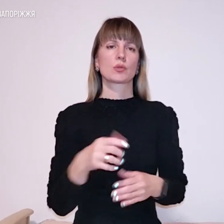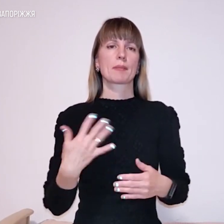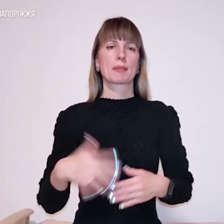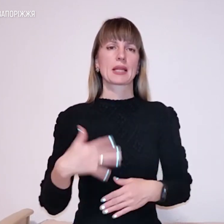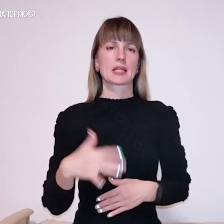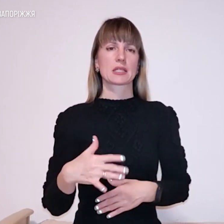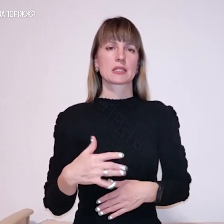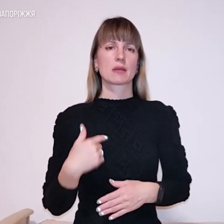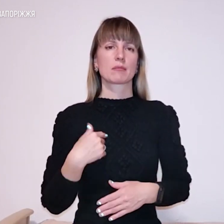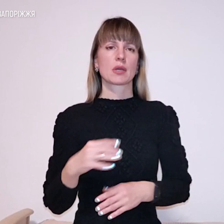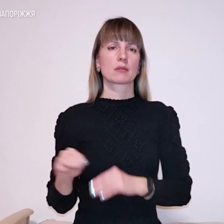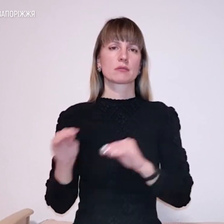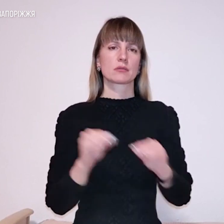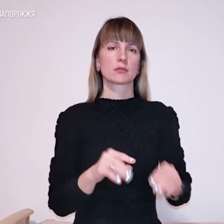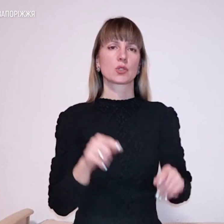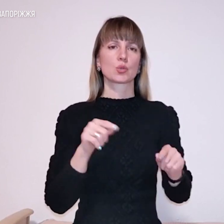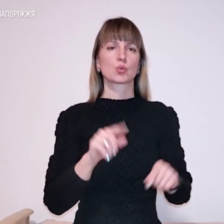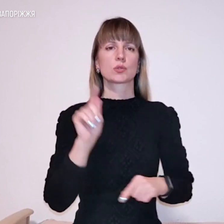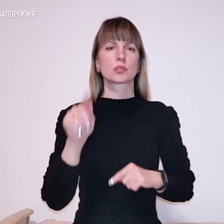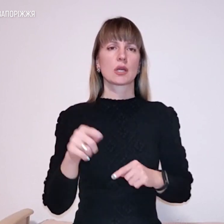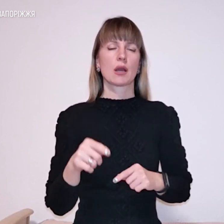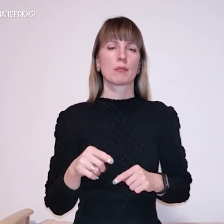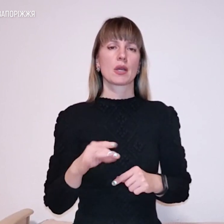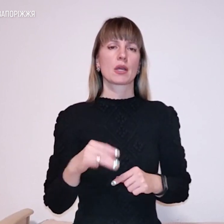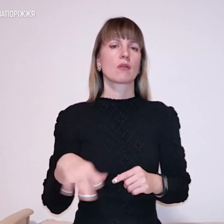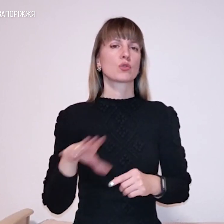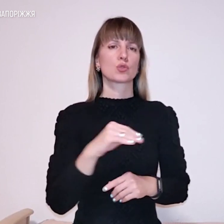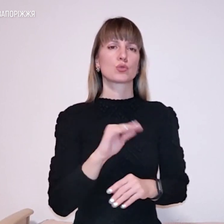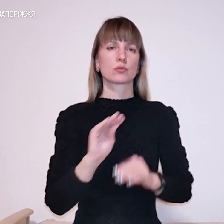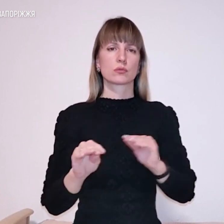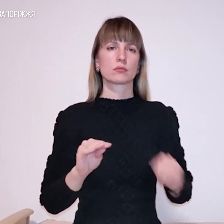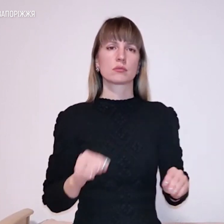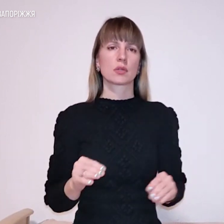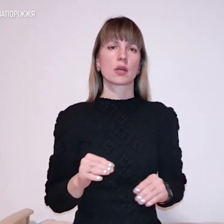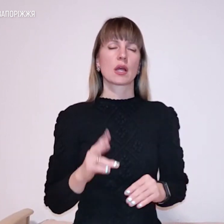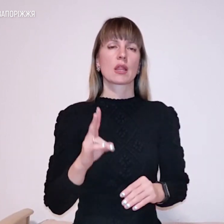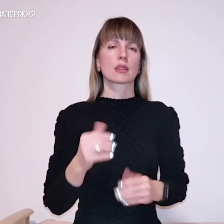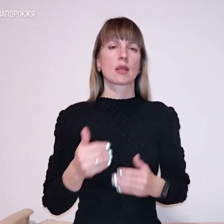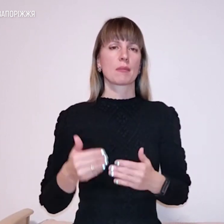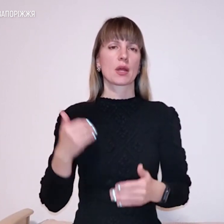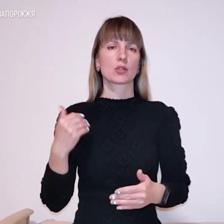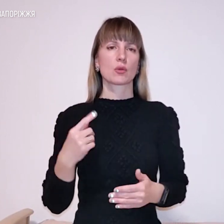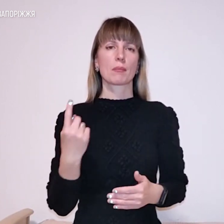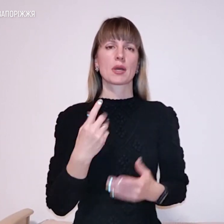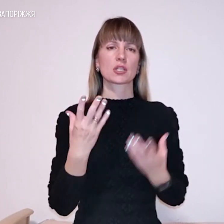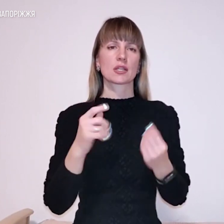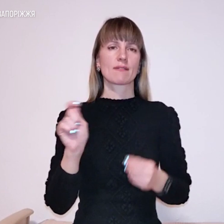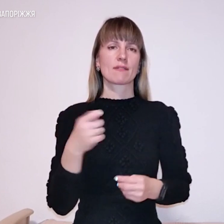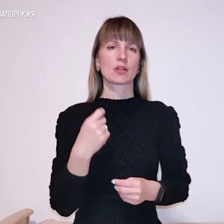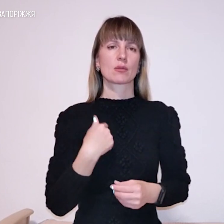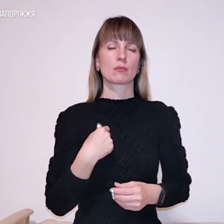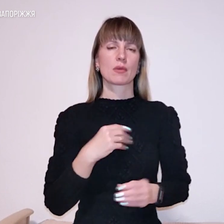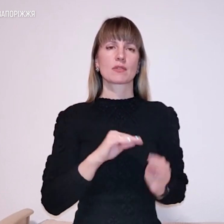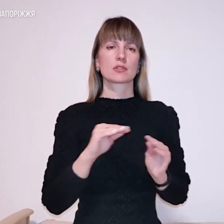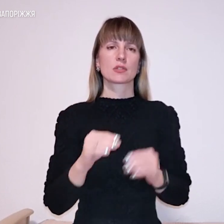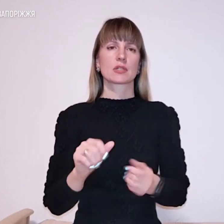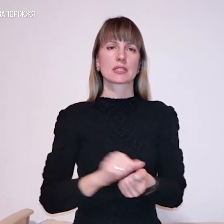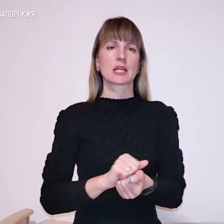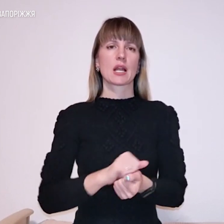50. Ми їх селили і тут, і там, і в принципі усюди селили. Буквально напередодні, у перші дні війни, ми встановили пральну машинку. Ще